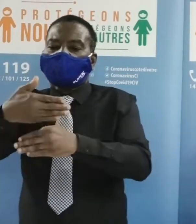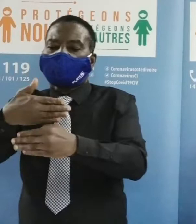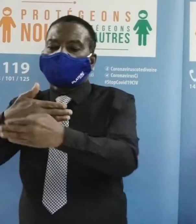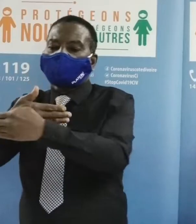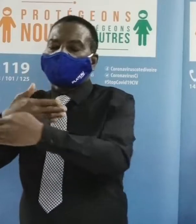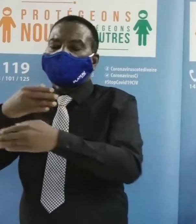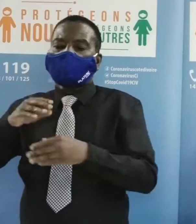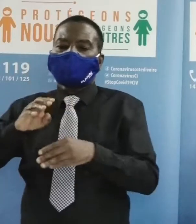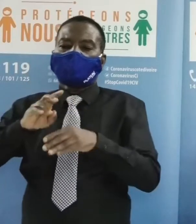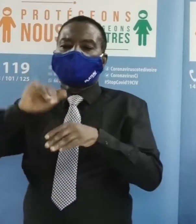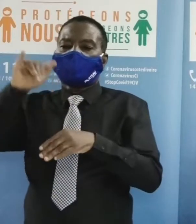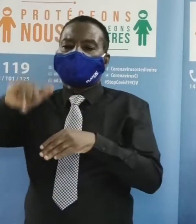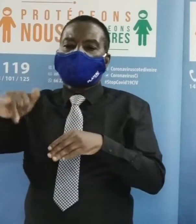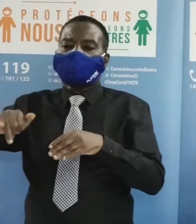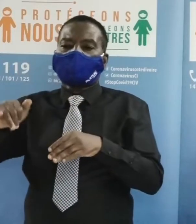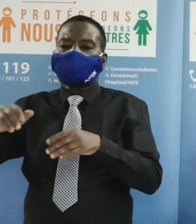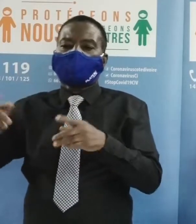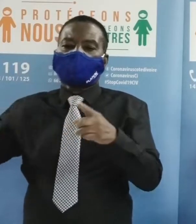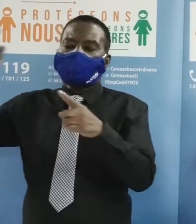et